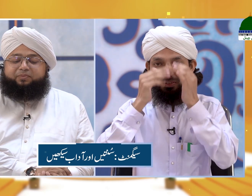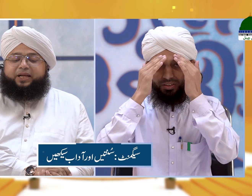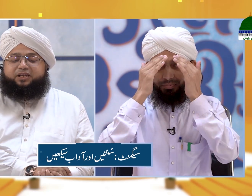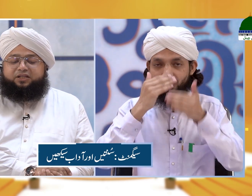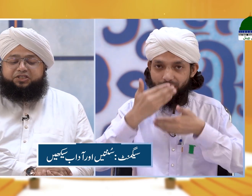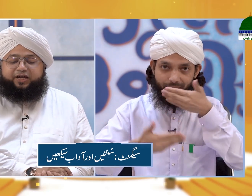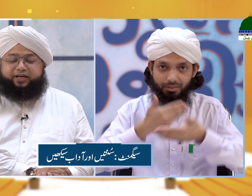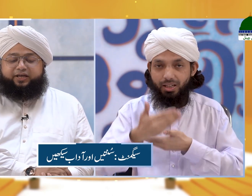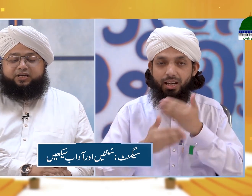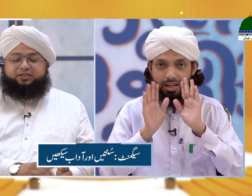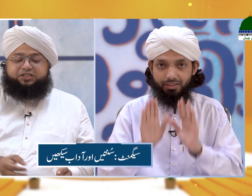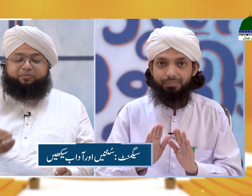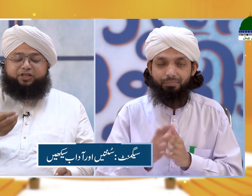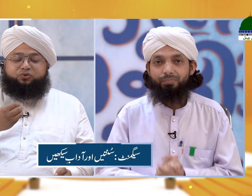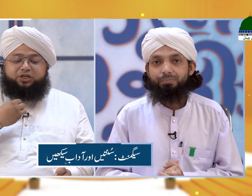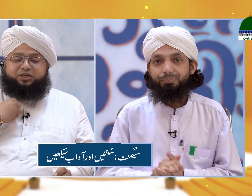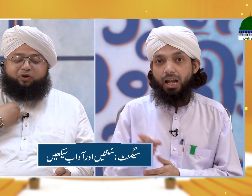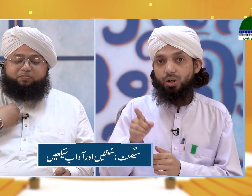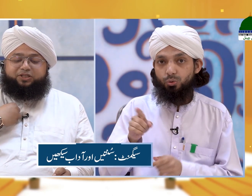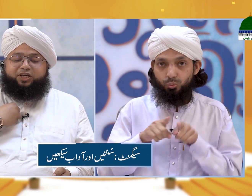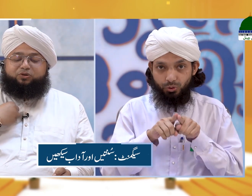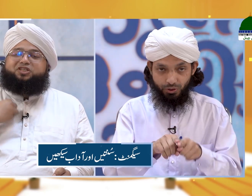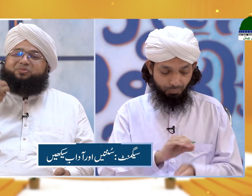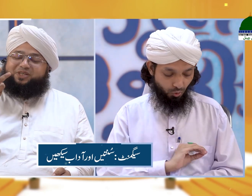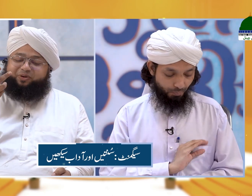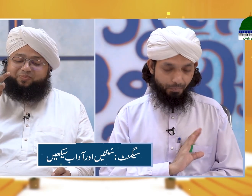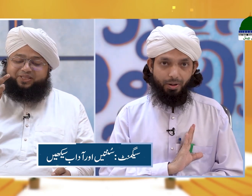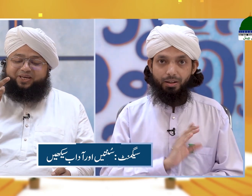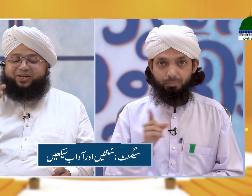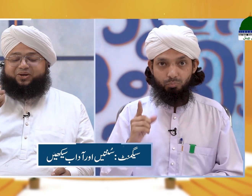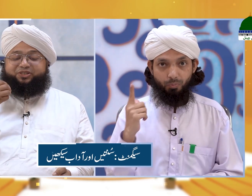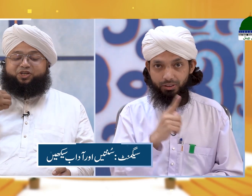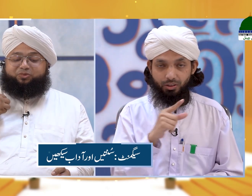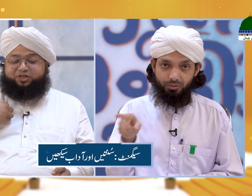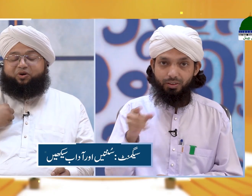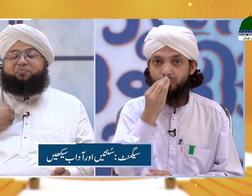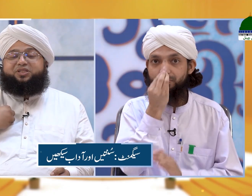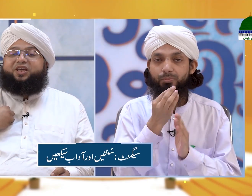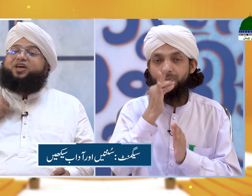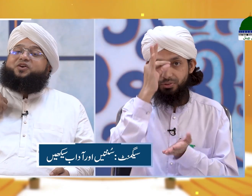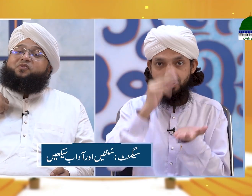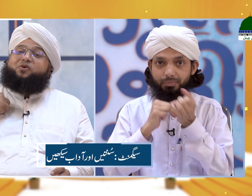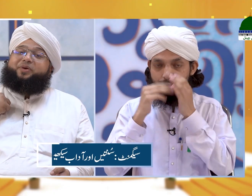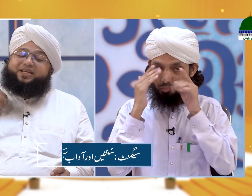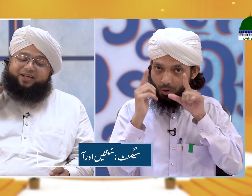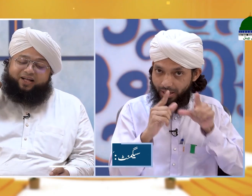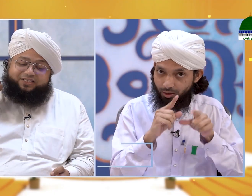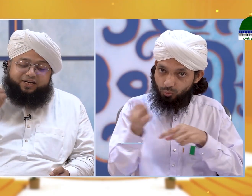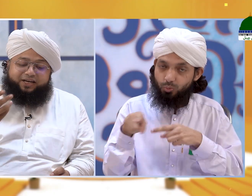فرمان جنت نشان ہے، جس نے میری سنت سے محبت کی اس نے مجھ سے محبت کی، اور جس نے مجھ سے محبت کی وہ میرے ساتھ جنت